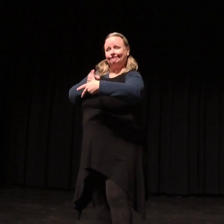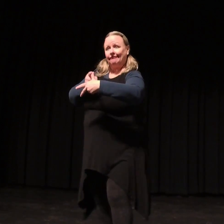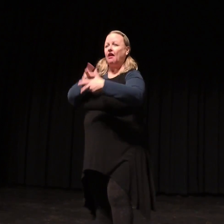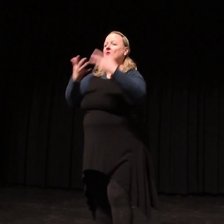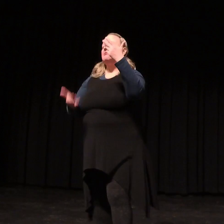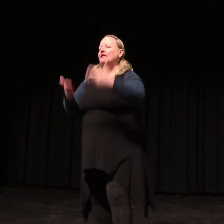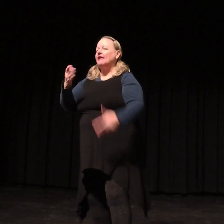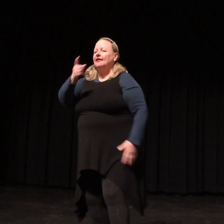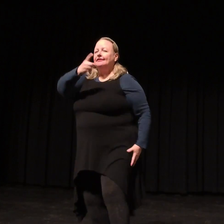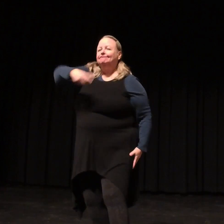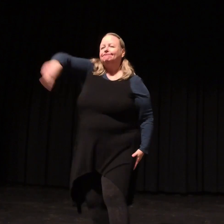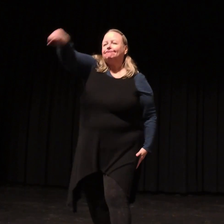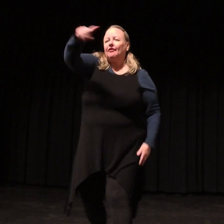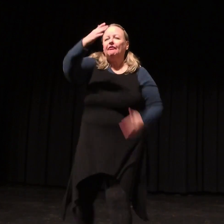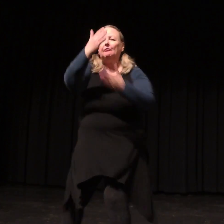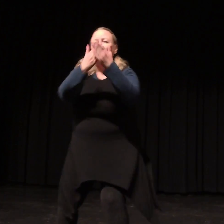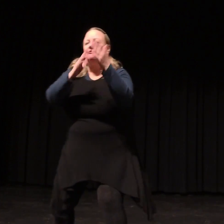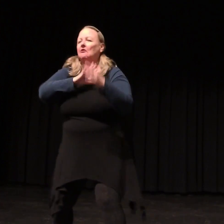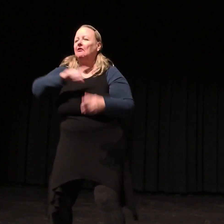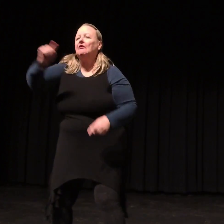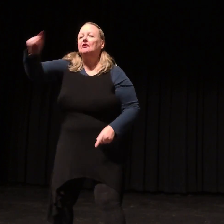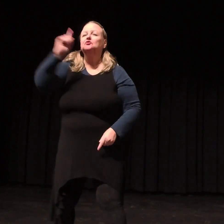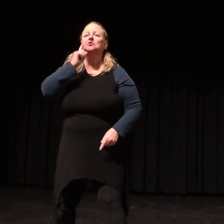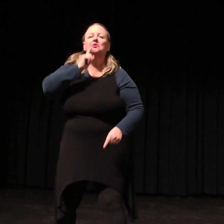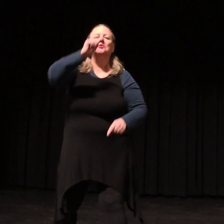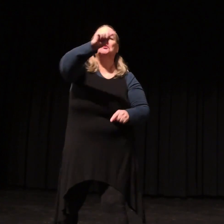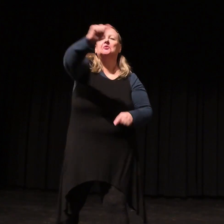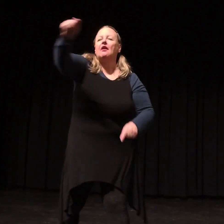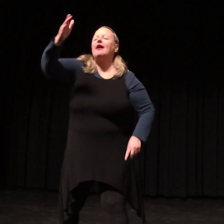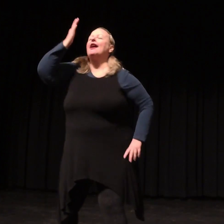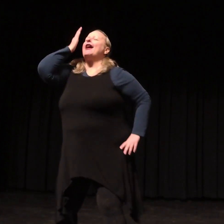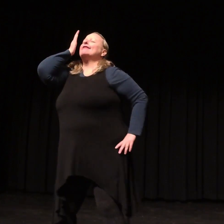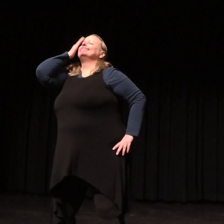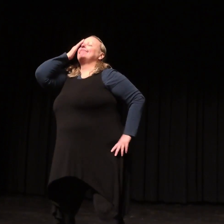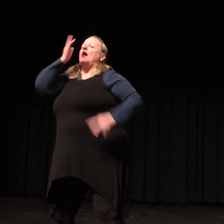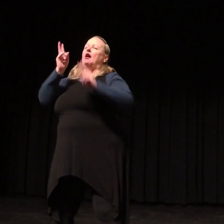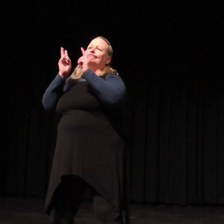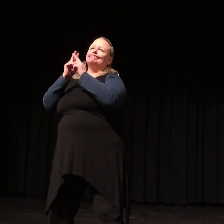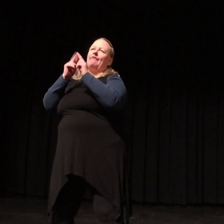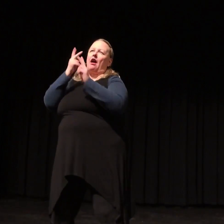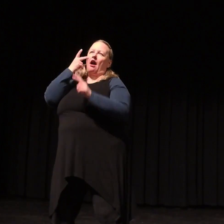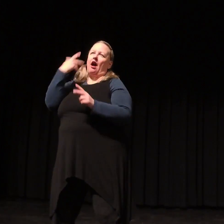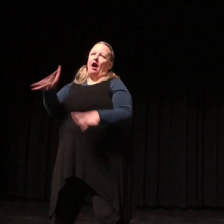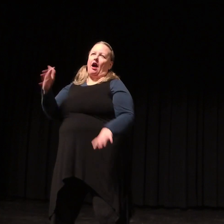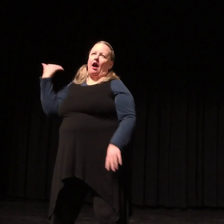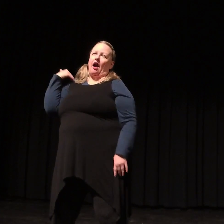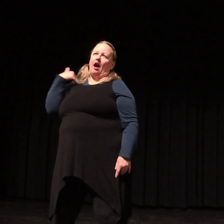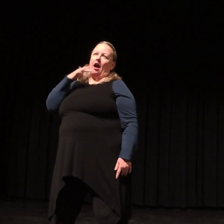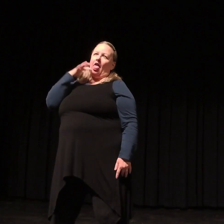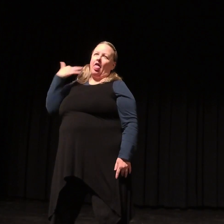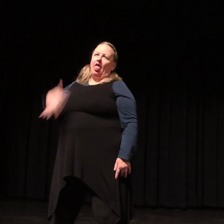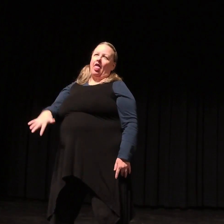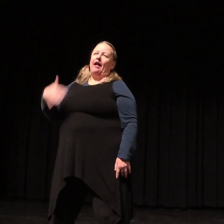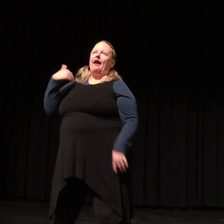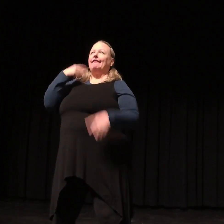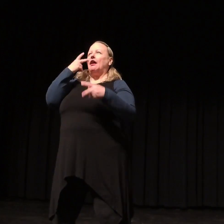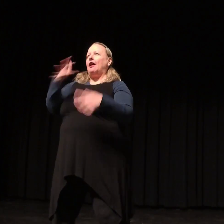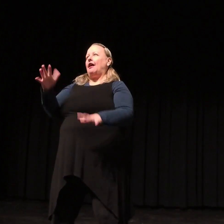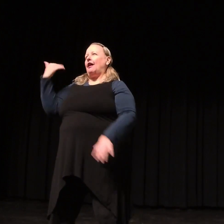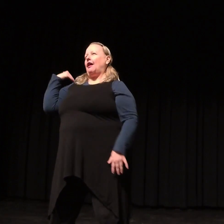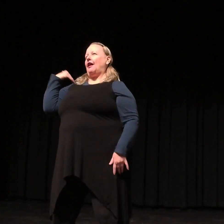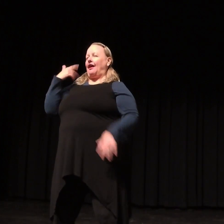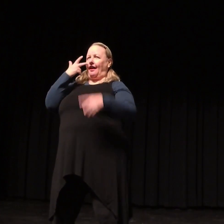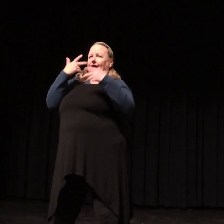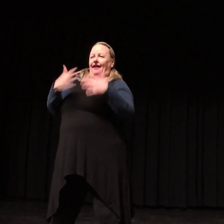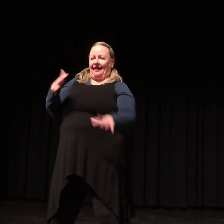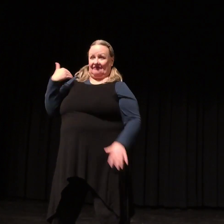Alors, la première histoire, peut-être que vous la connaissez déjà. Je suis sûre qu'il y en a certains qui la connaissent déjà. Peut-être que vous